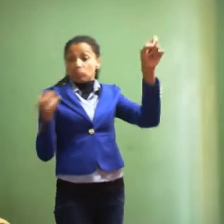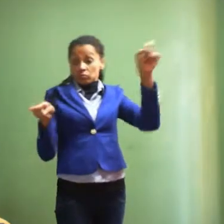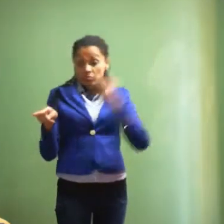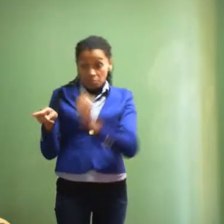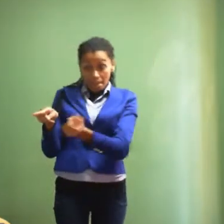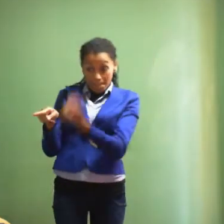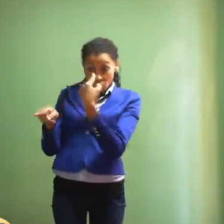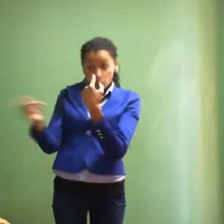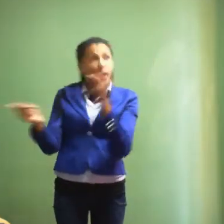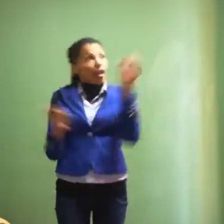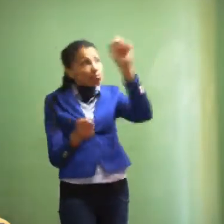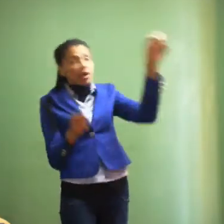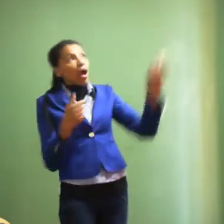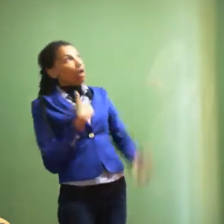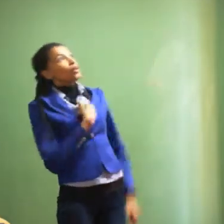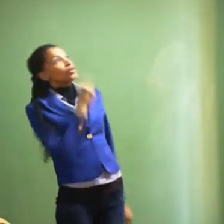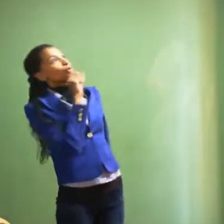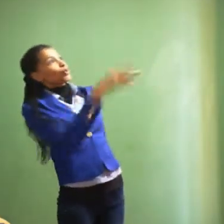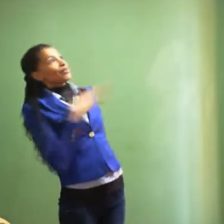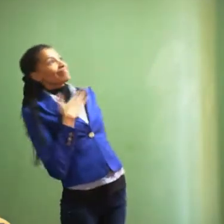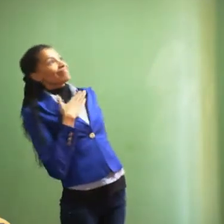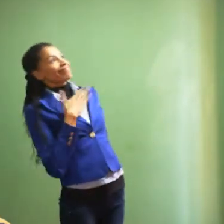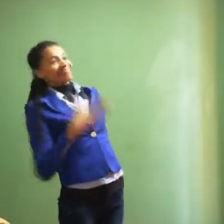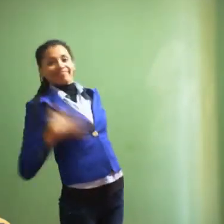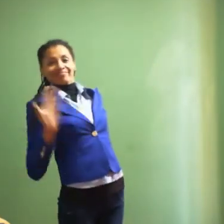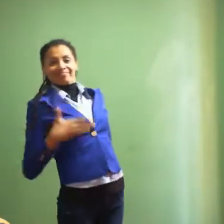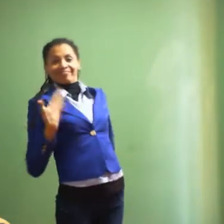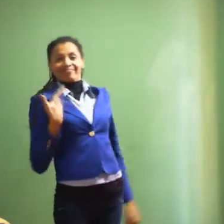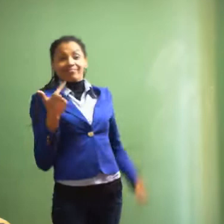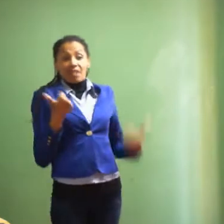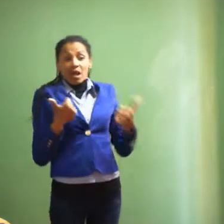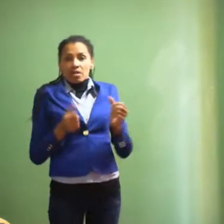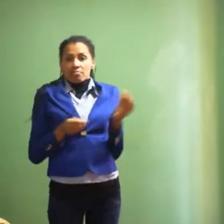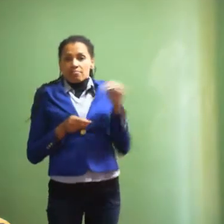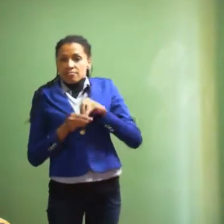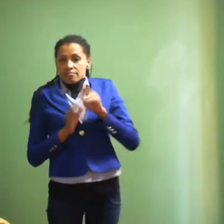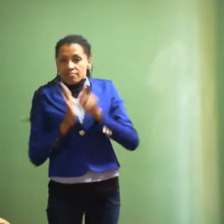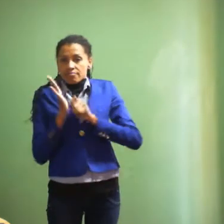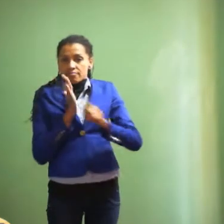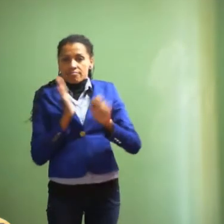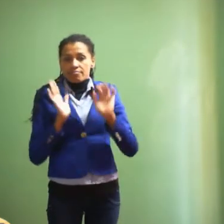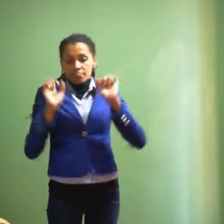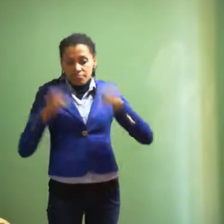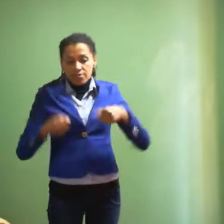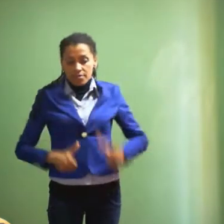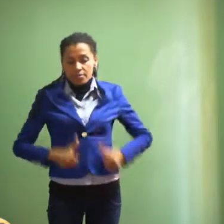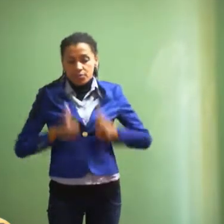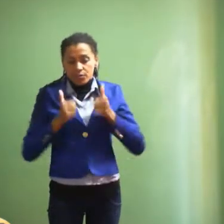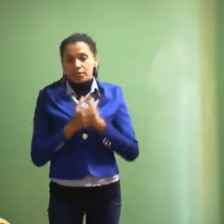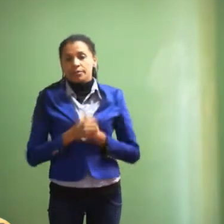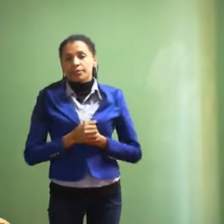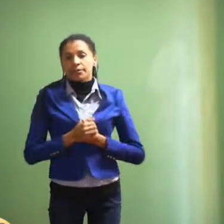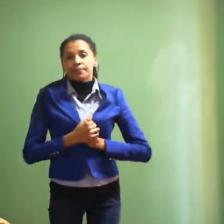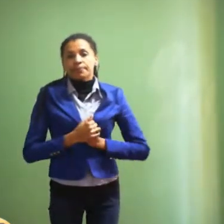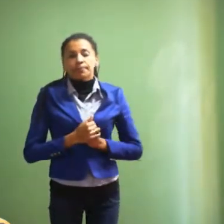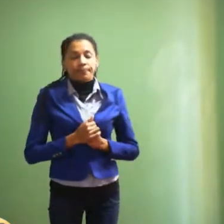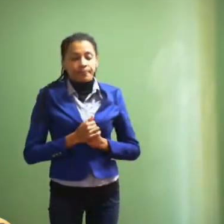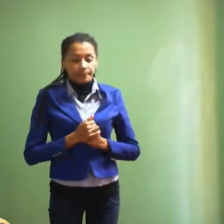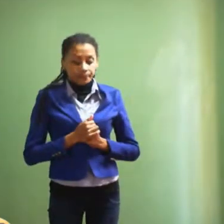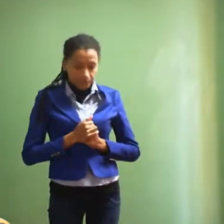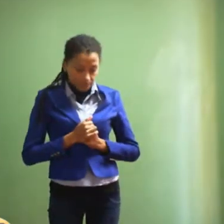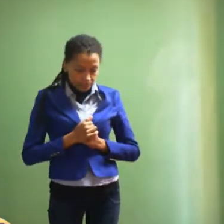ver que está plasmado ahí y que está visible para todos los estudiantes. Esa es otra forma de involucrar la lengua escrita en el desarrollo de los proyectos